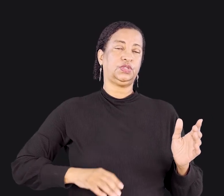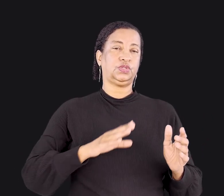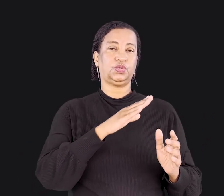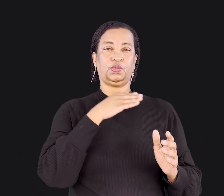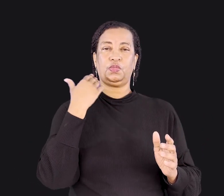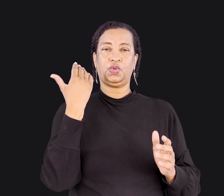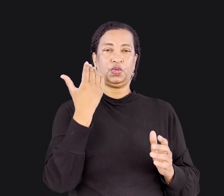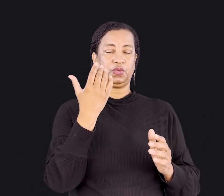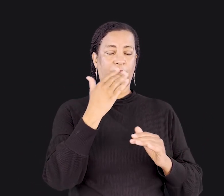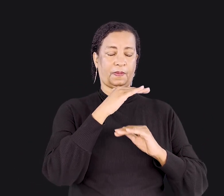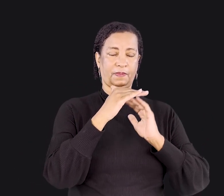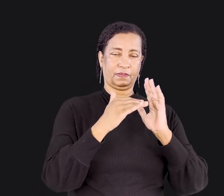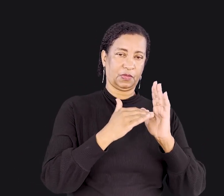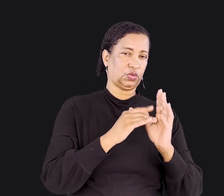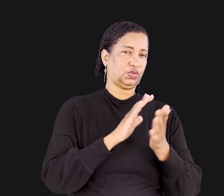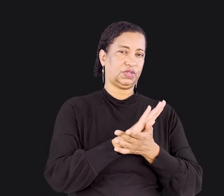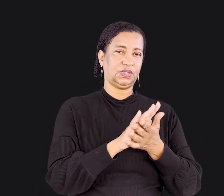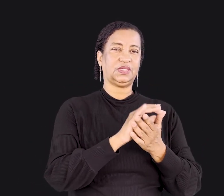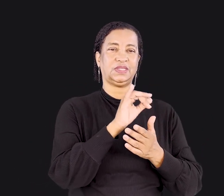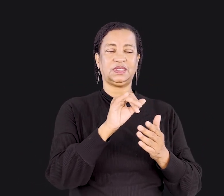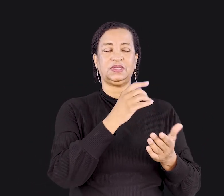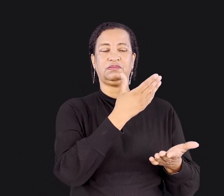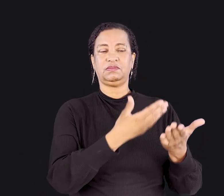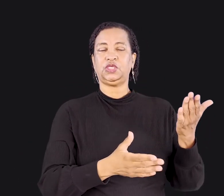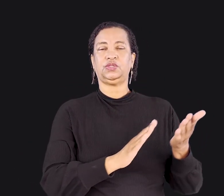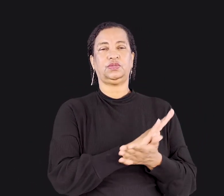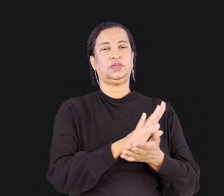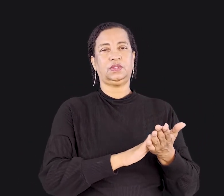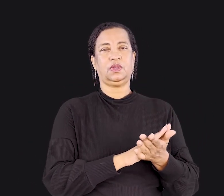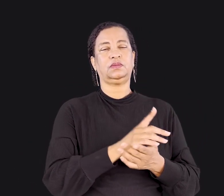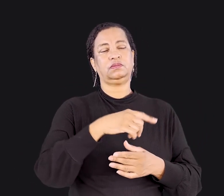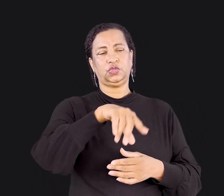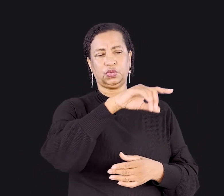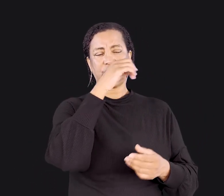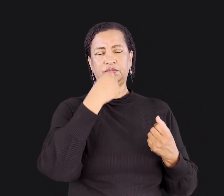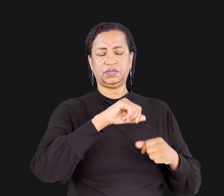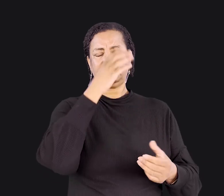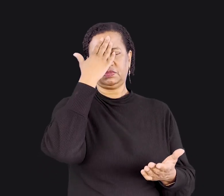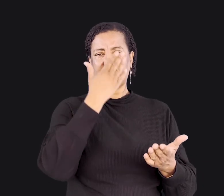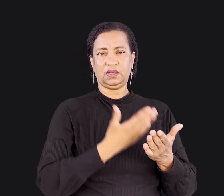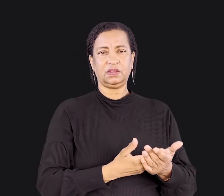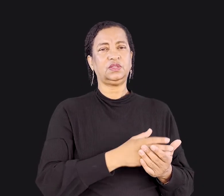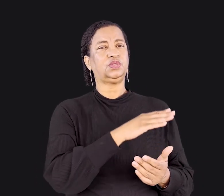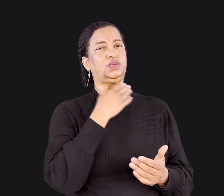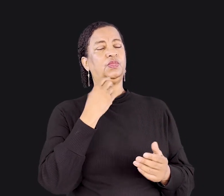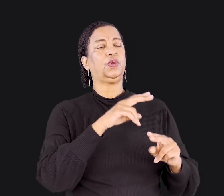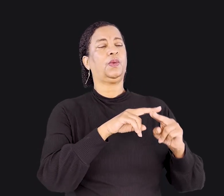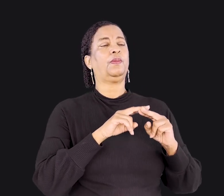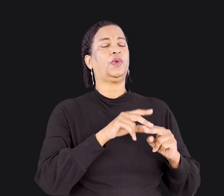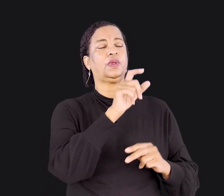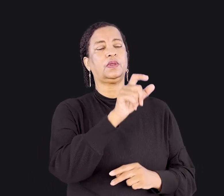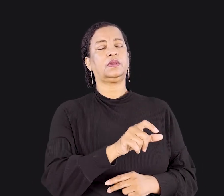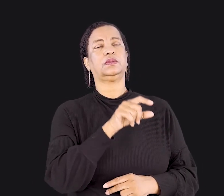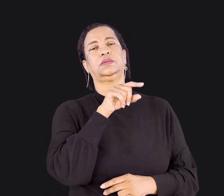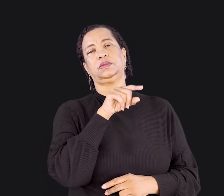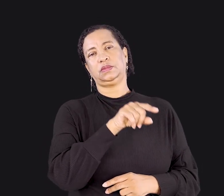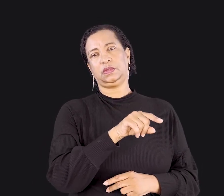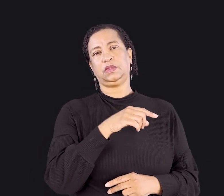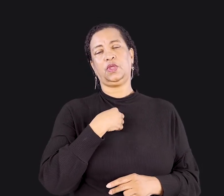perdidos. Creio que todo mundo deve ouvir as boas novas de que Cristo morreu por ele, portanto, vivo como um louco.